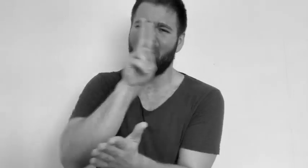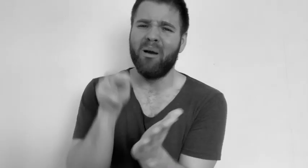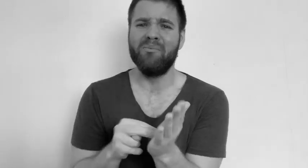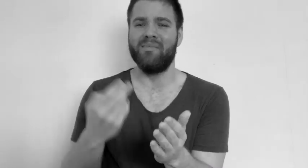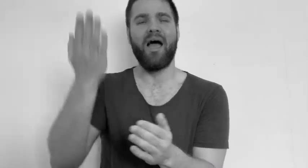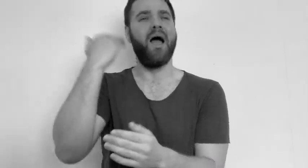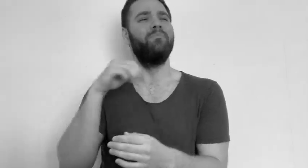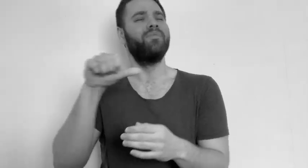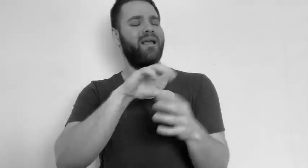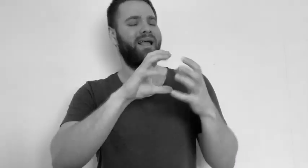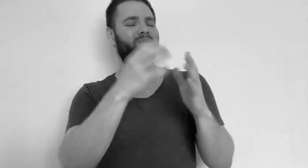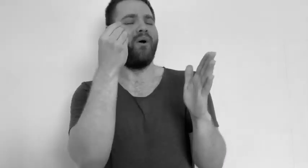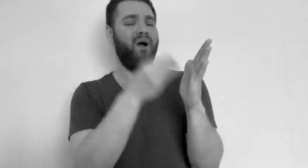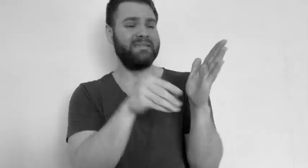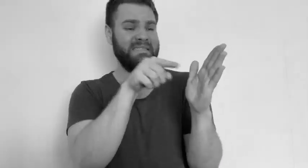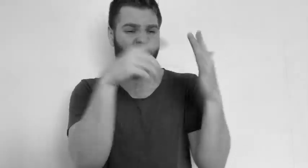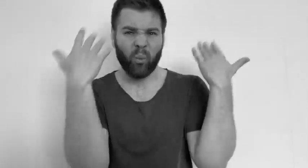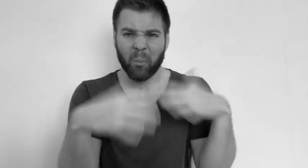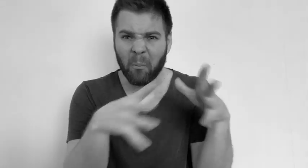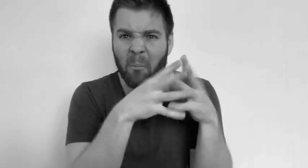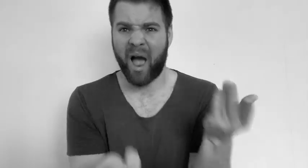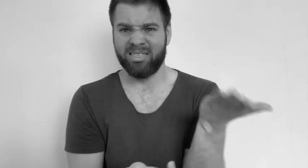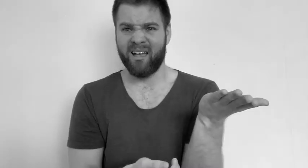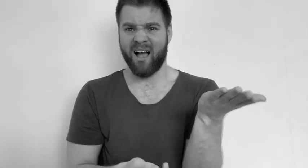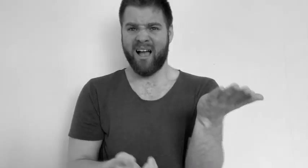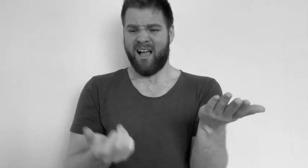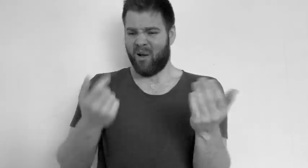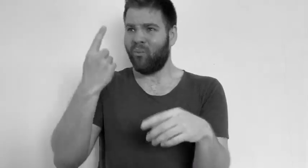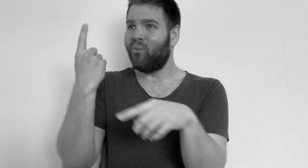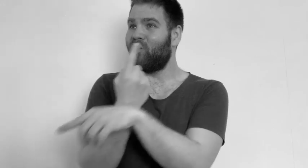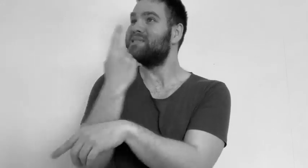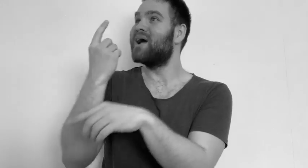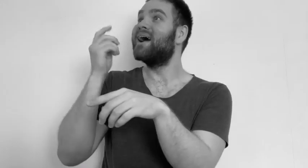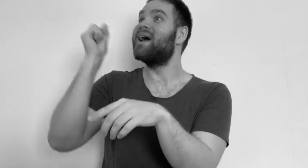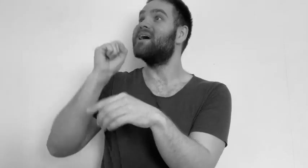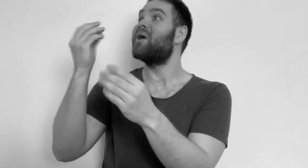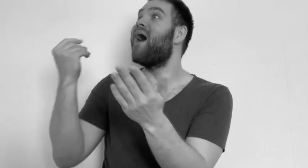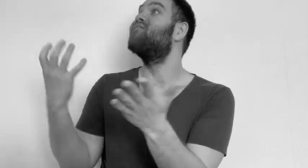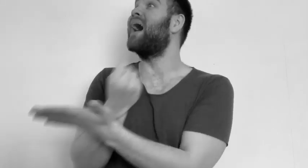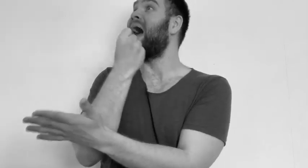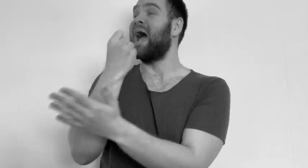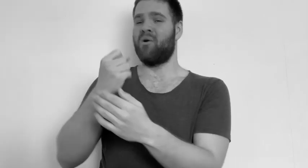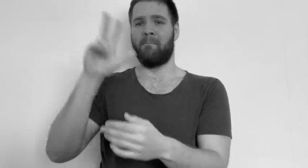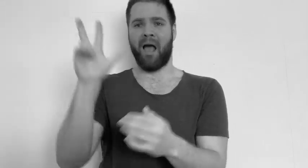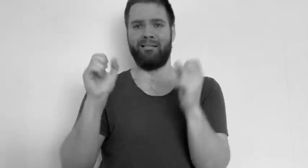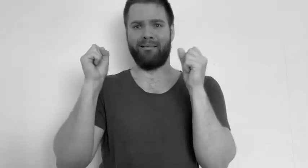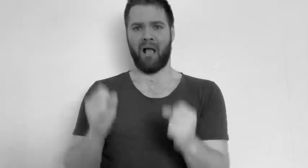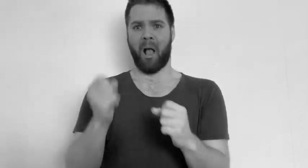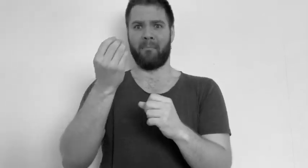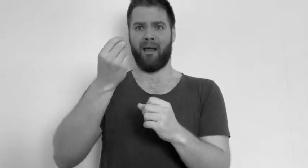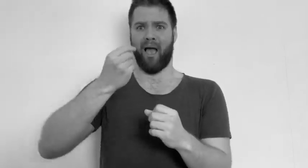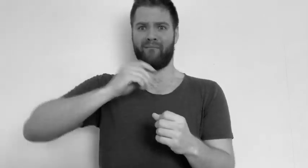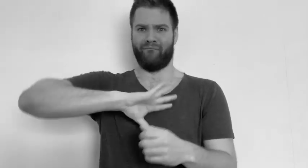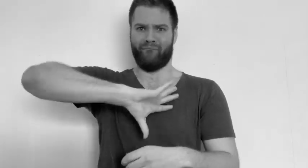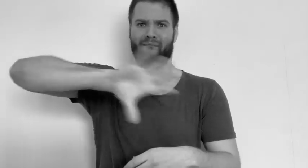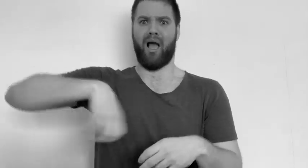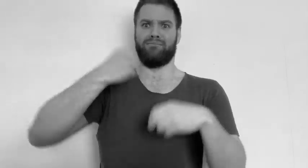alles eelmine nädal ostsin õunamismäda ja isegi ükskord, kui kasiinos mul vedas, võeti Balti jaama tunnelis mul